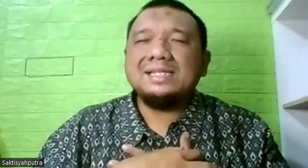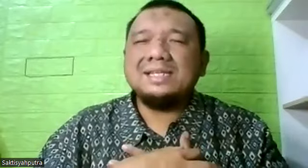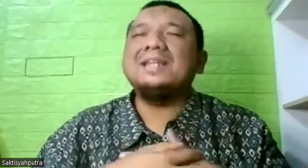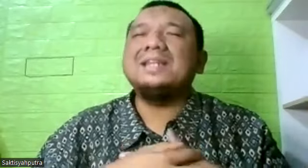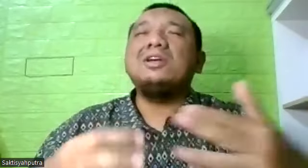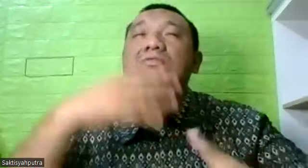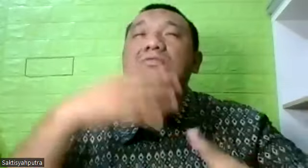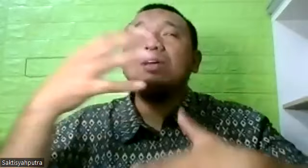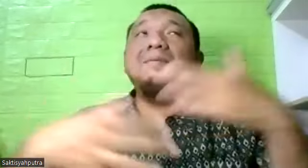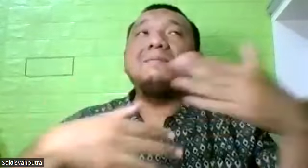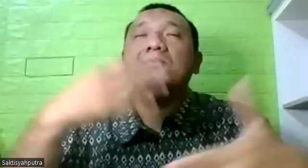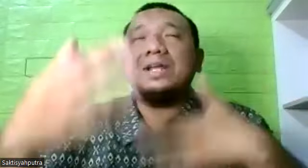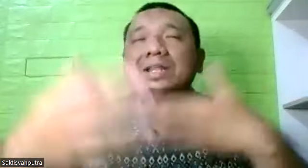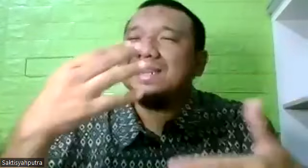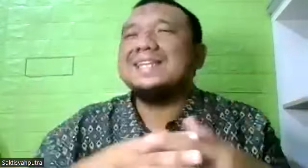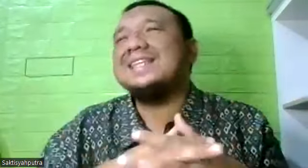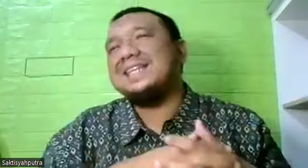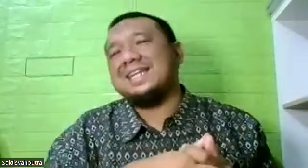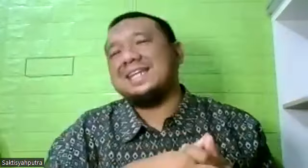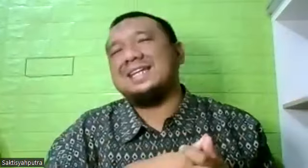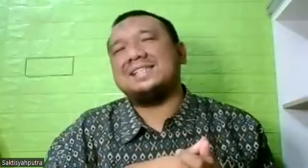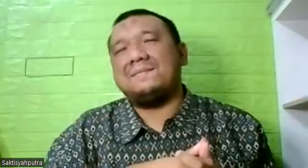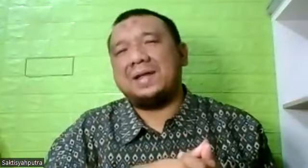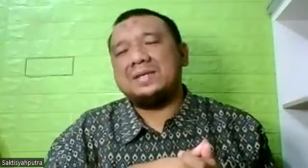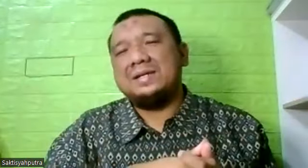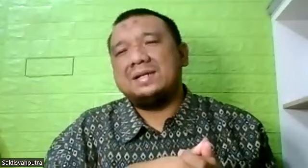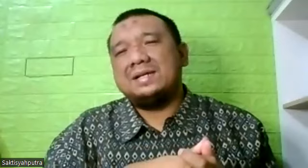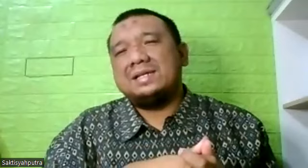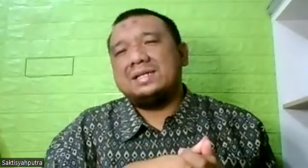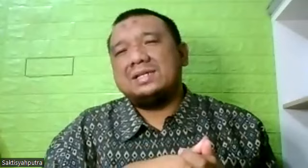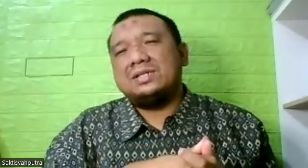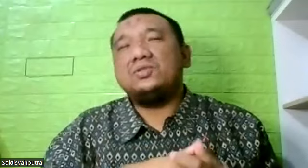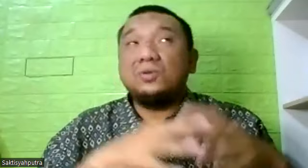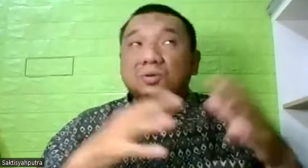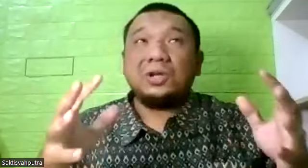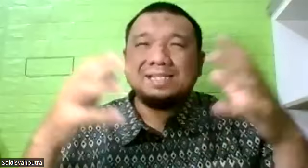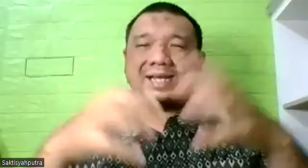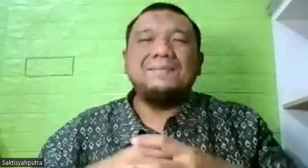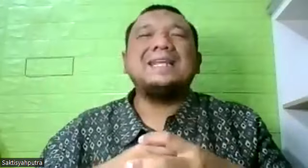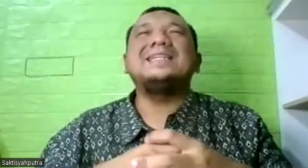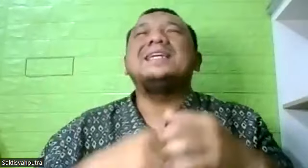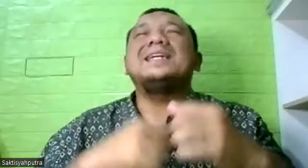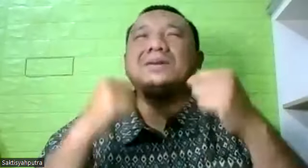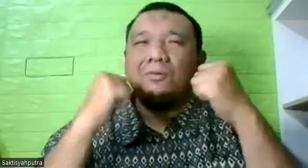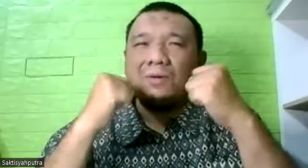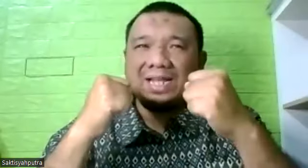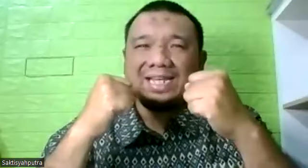orang itu sudah membuat batasan tersendiri dari syukur dan sabar jadi kekuatan kita